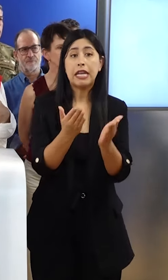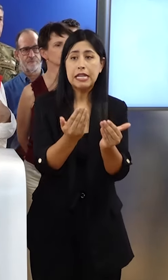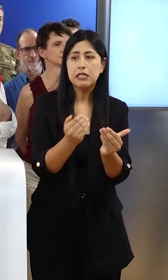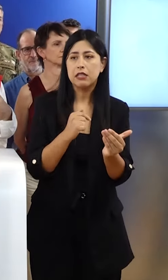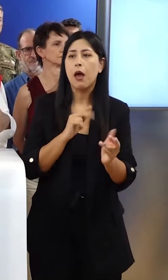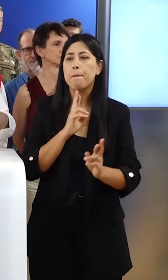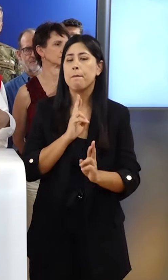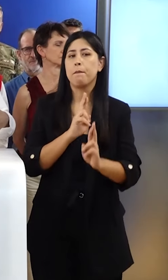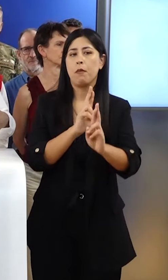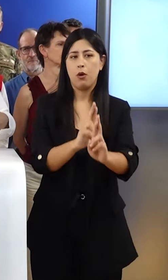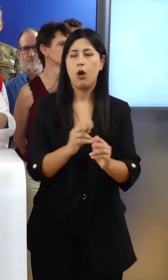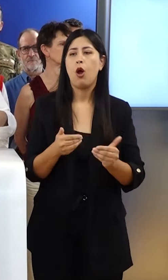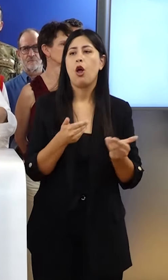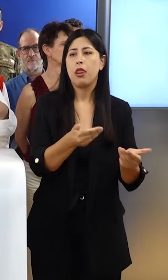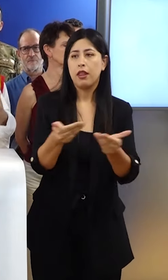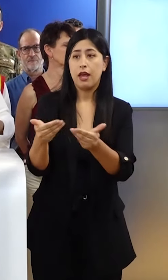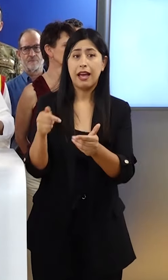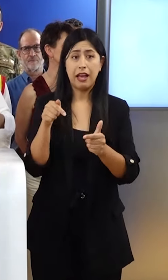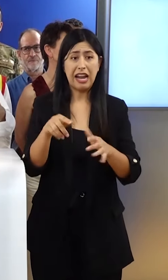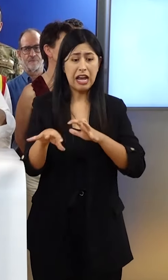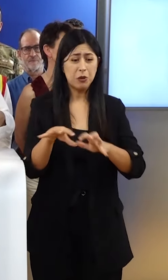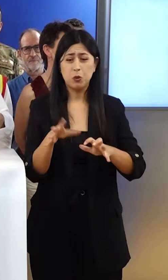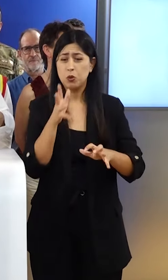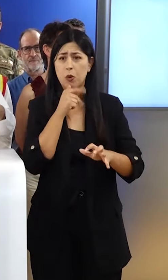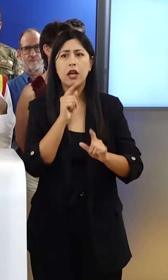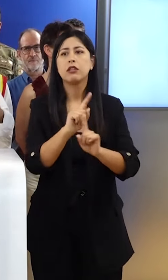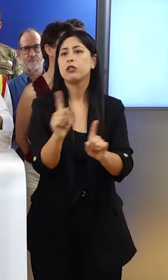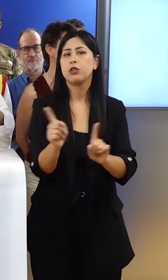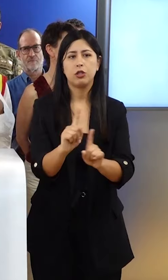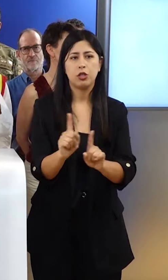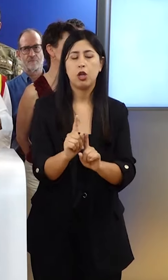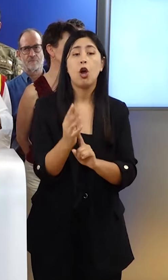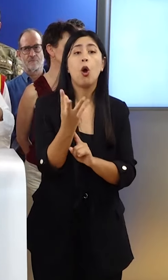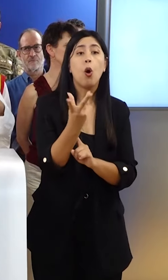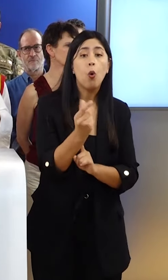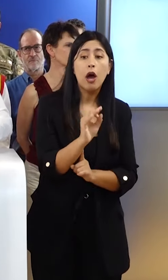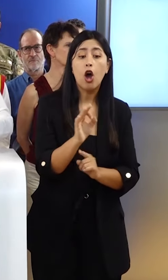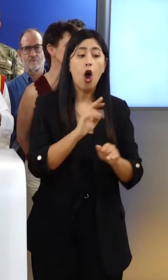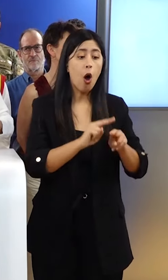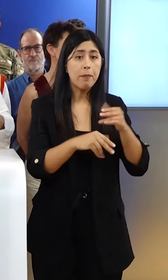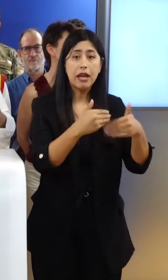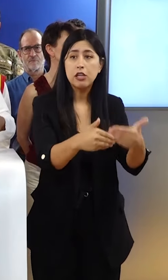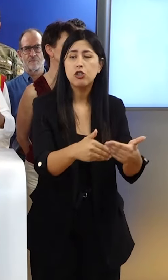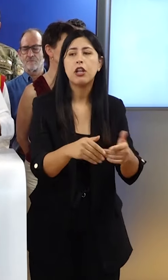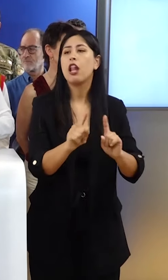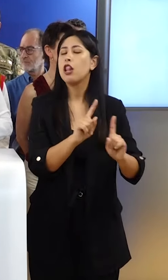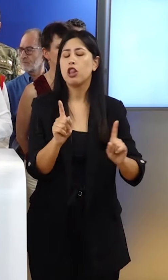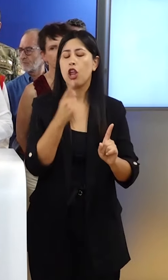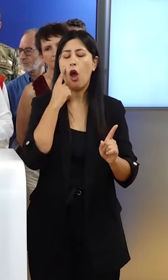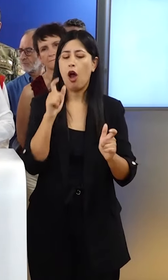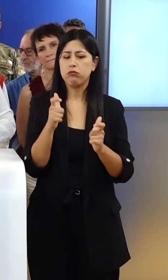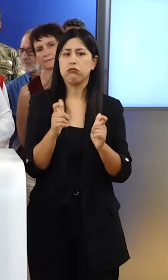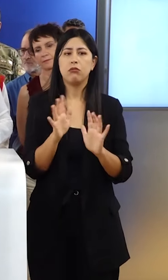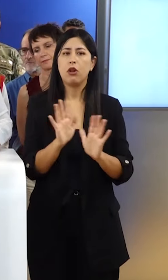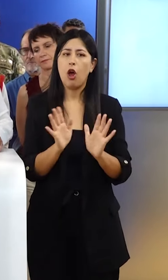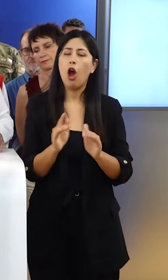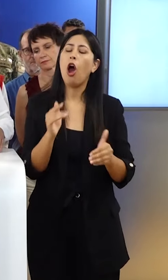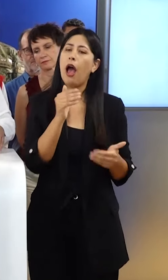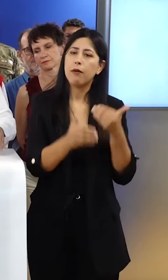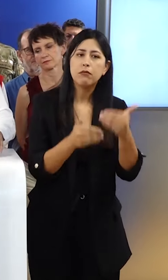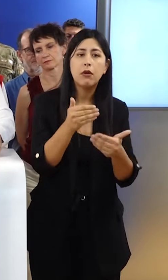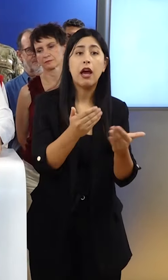tanto que los recursos no sean una restricción ni en lo cuantitativo ni en lo operacional para hacer todo lo que es necesario